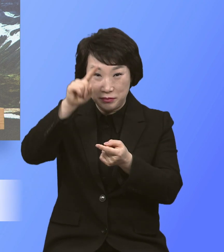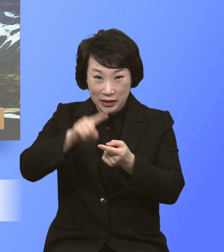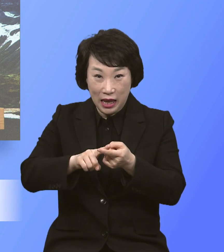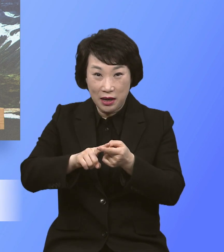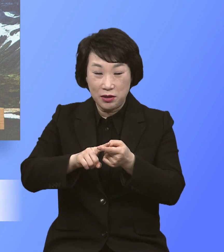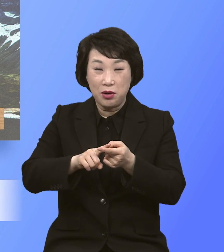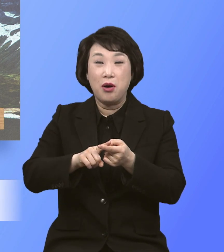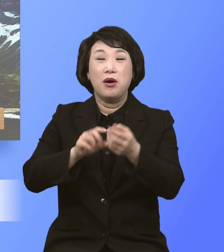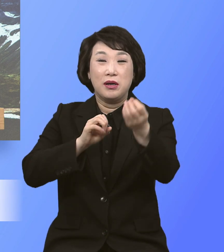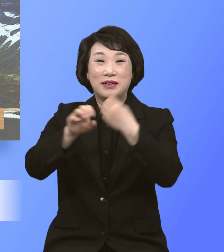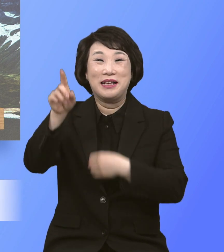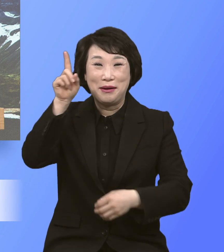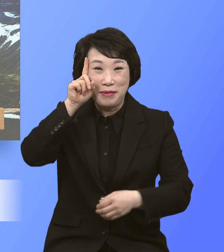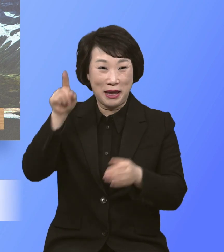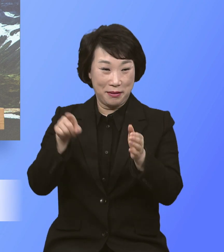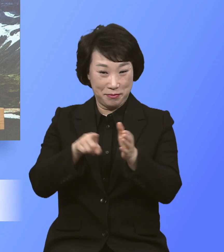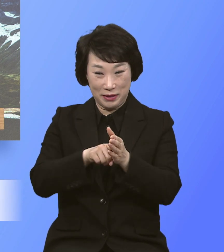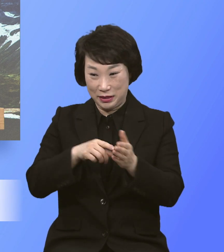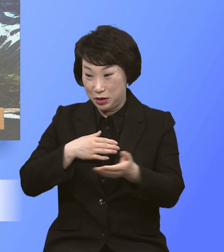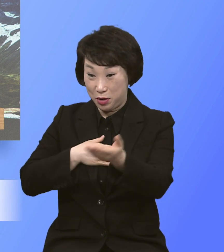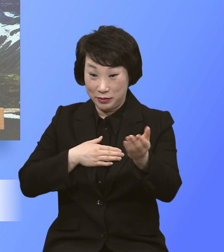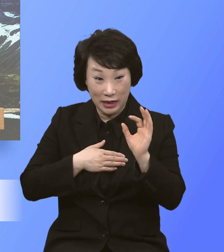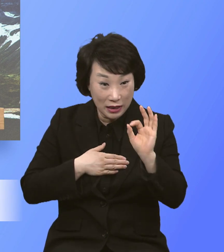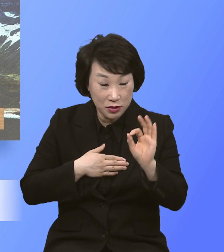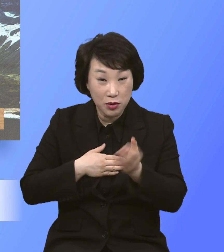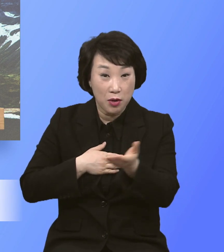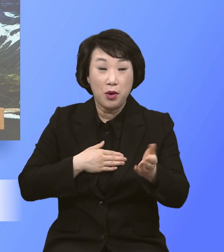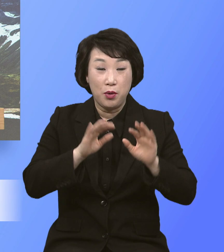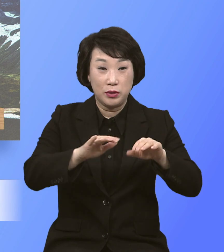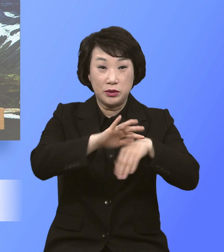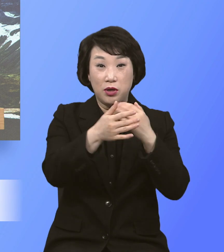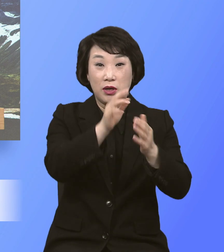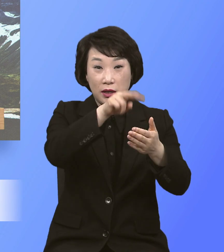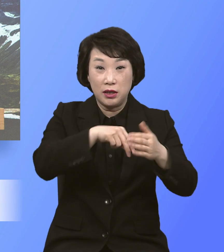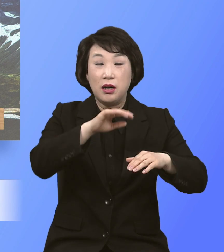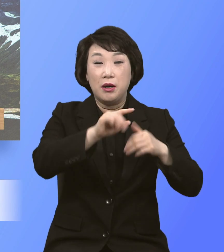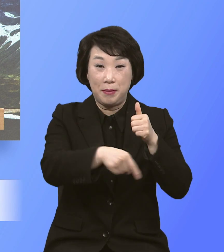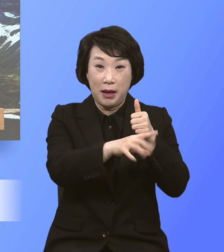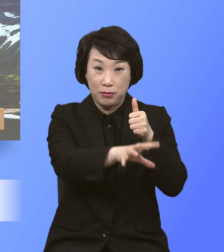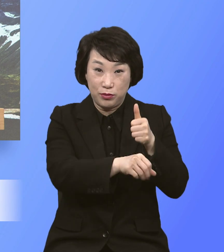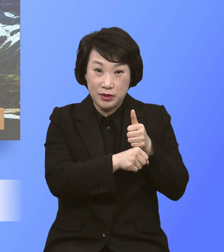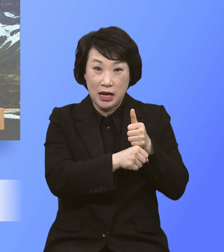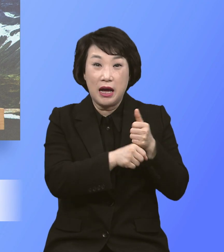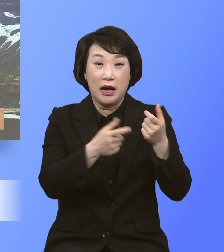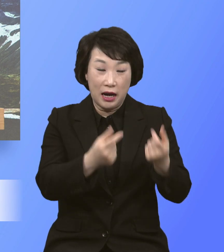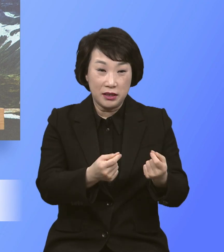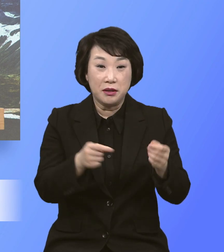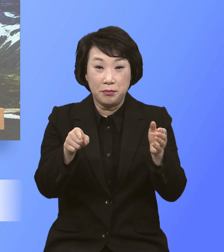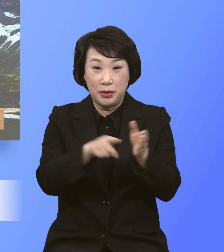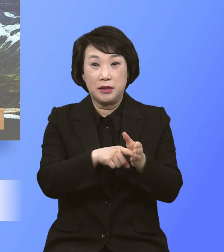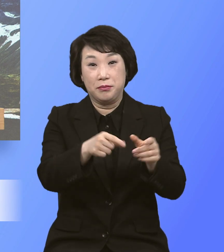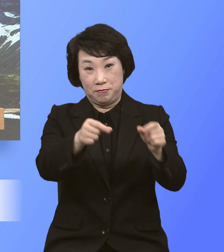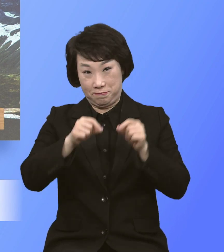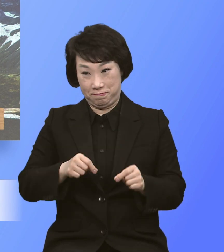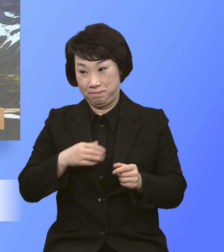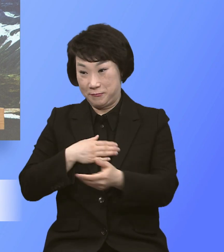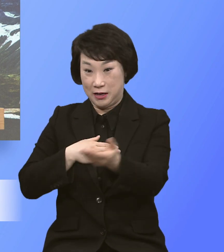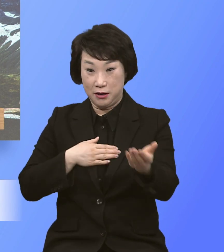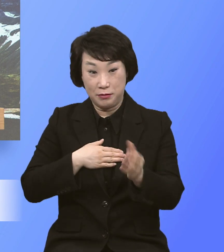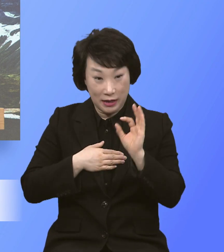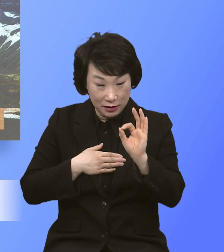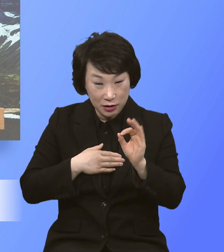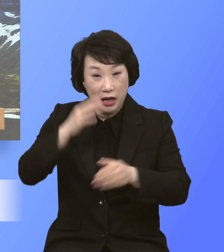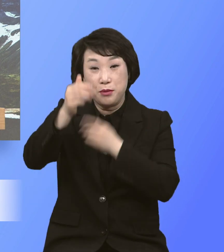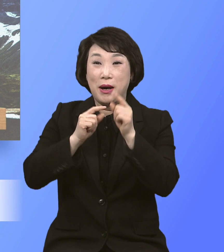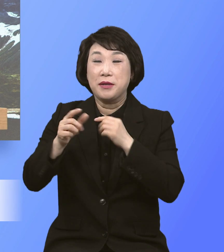말씀대로 될 줄로 믿는 본문의 백부장과 같은 믿음을 가지고 그 말씀이 내